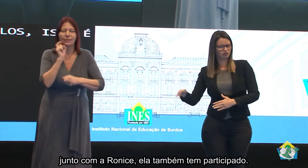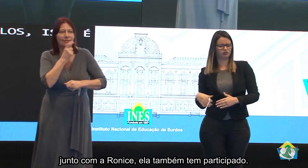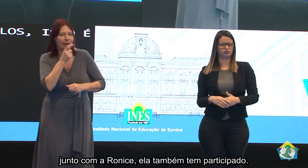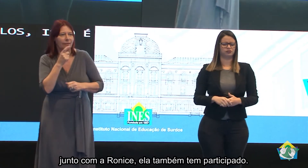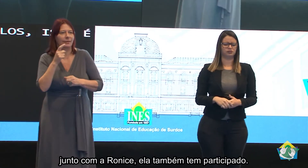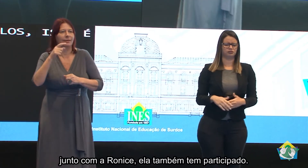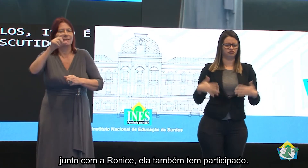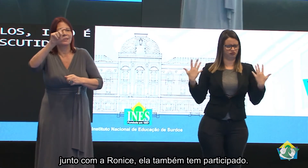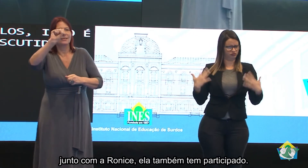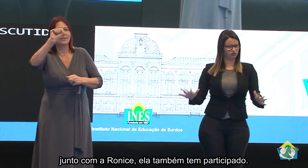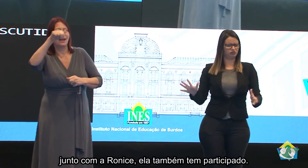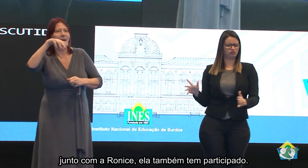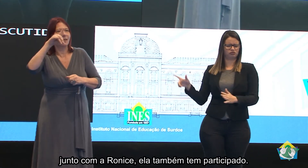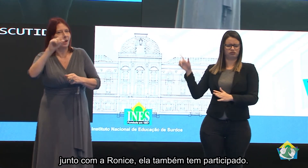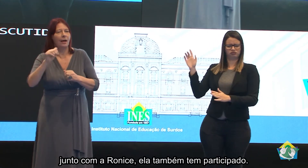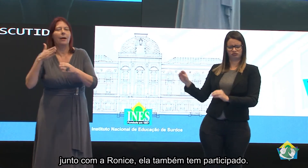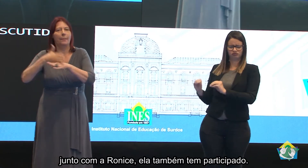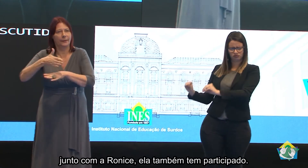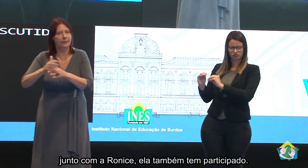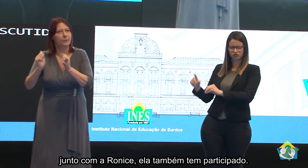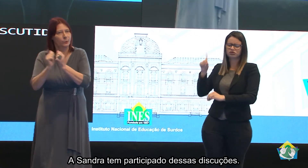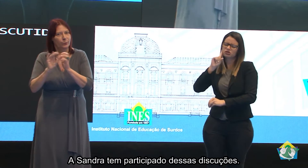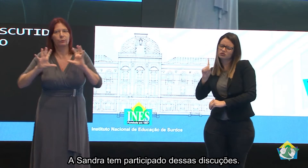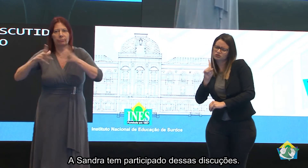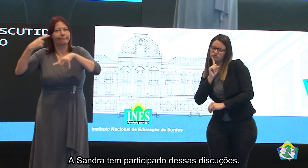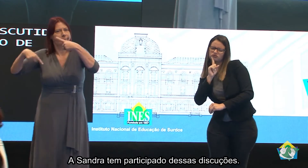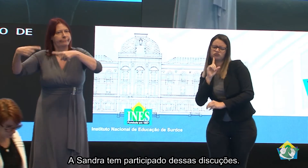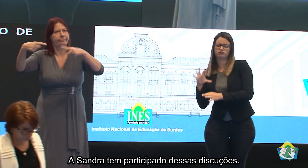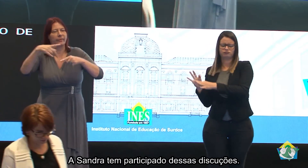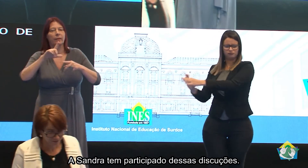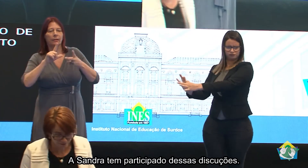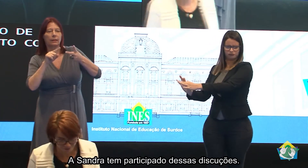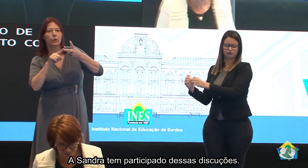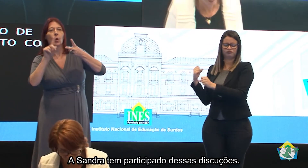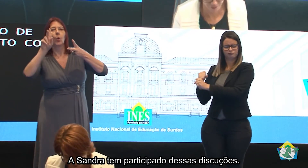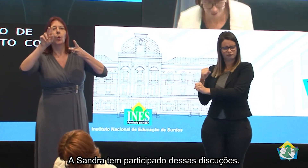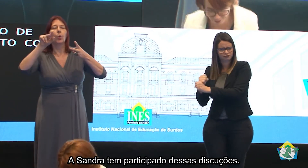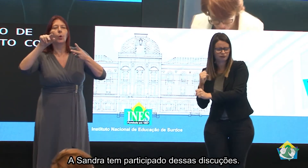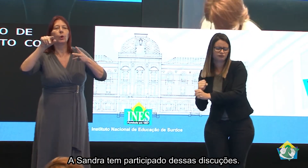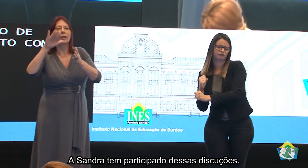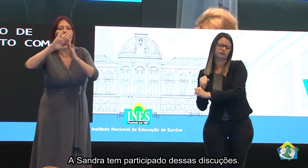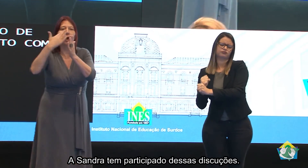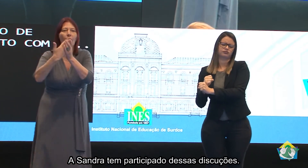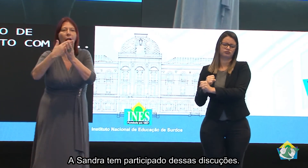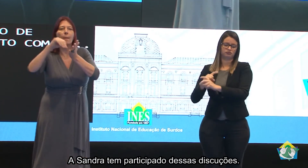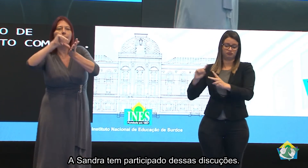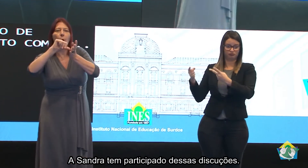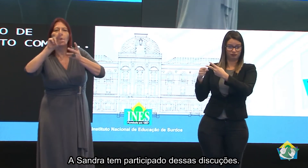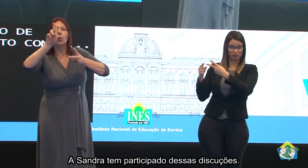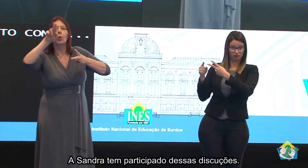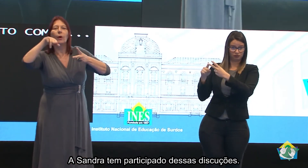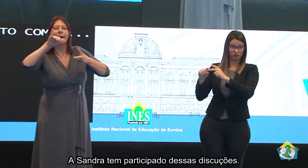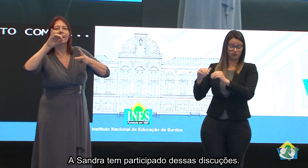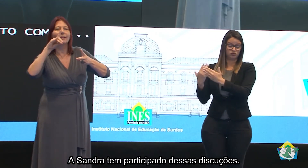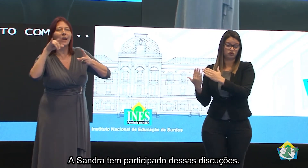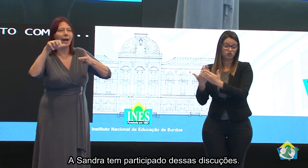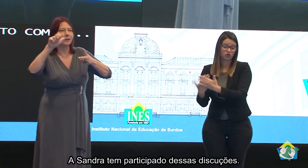com a Ronice também, ela tem participado, a Sandra tem participado dessas discussões